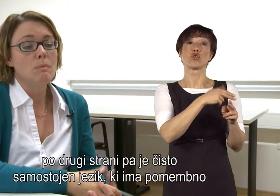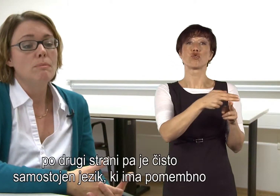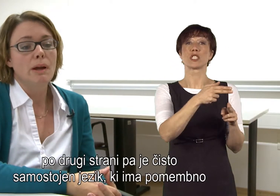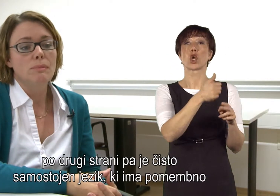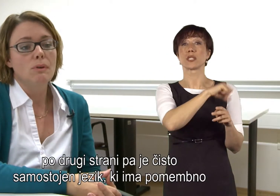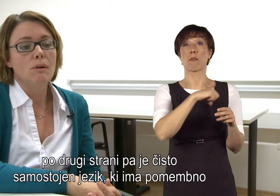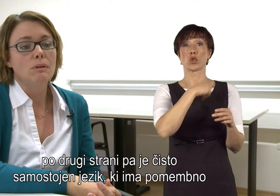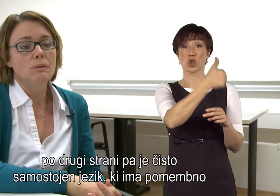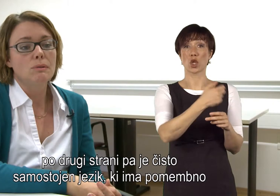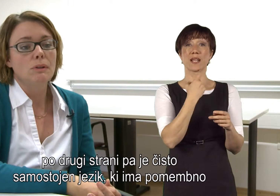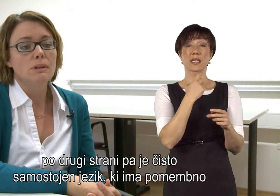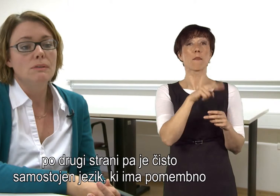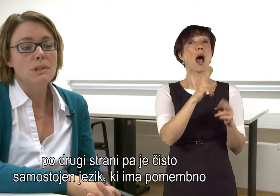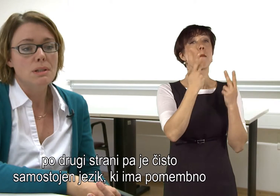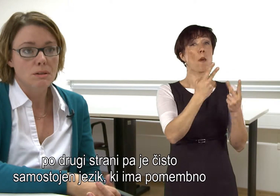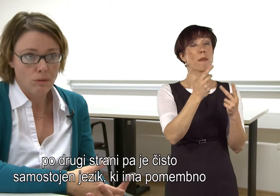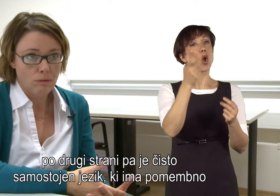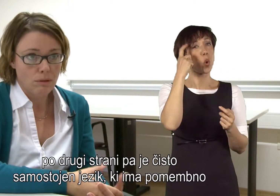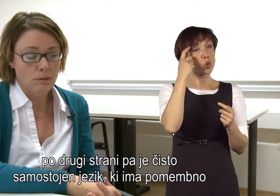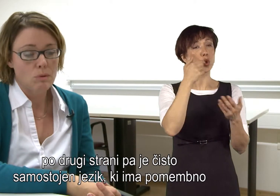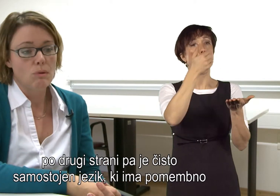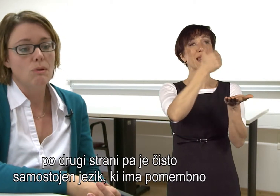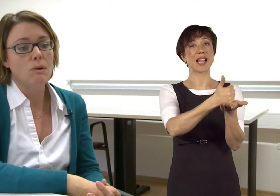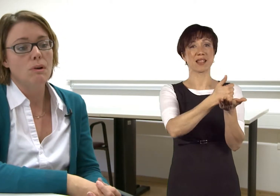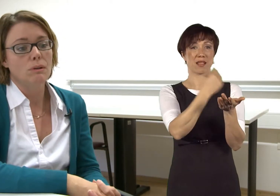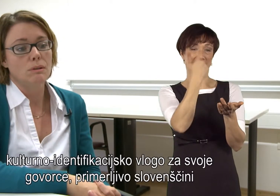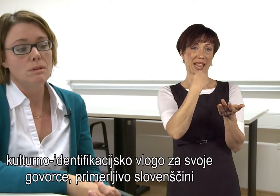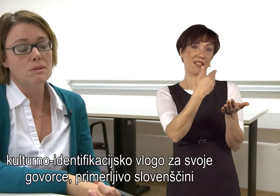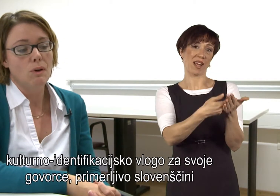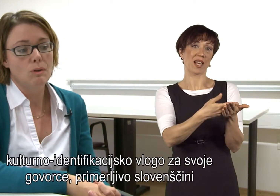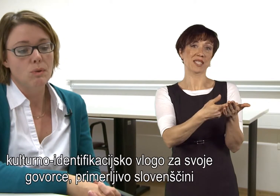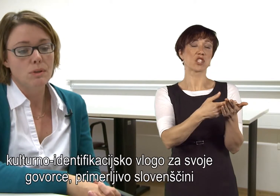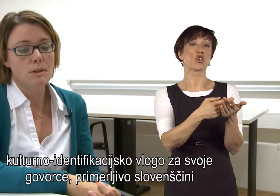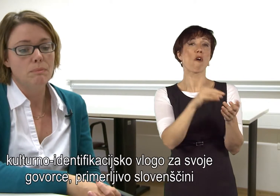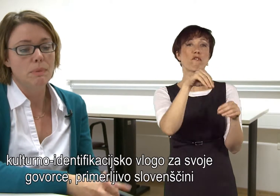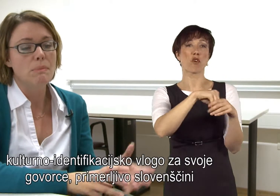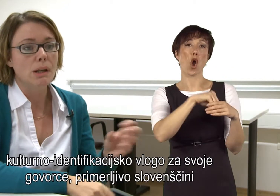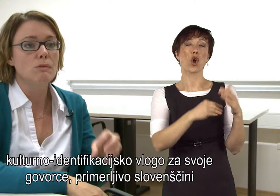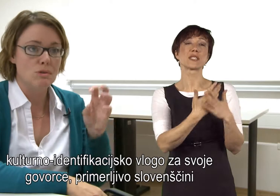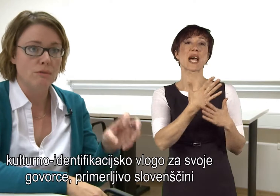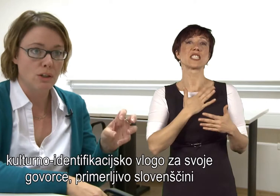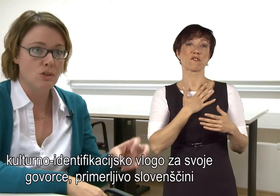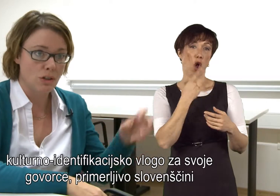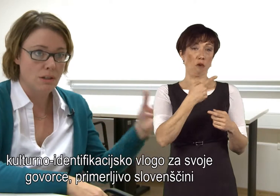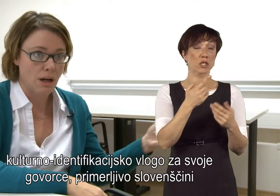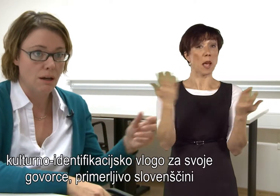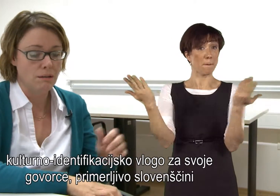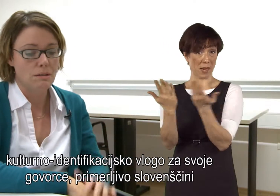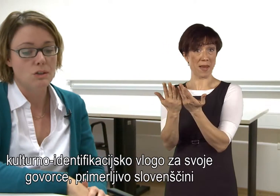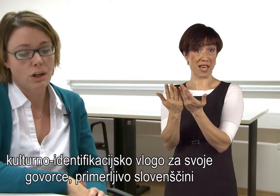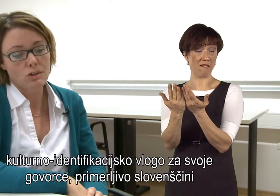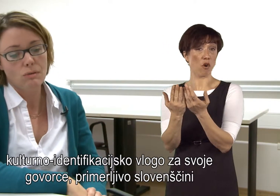ki ima pomembno kulturno-identifikacijsko vlogo za svoje govorce, primerljivo slovenščini